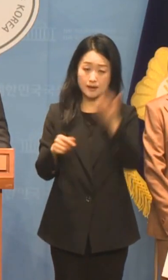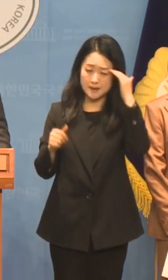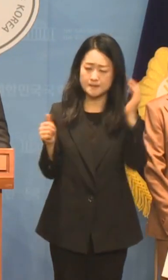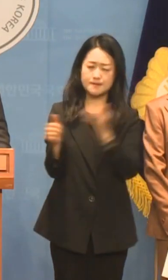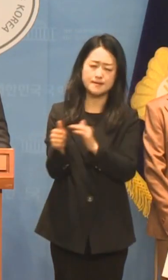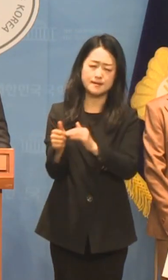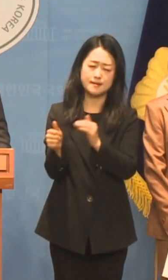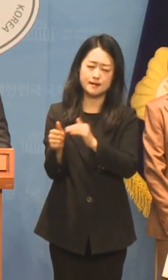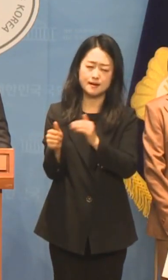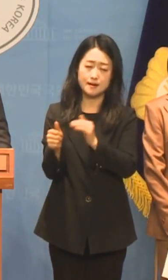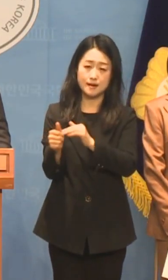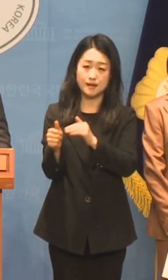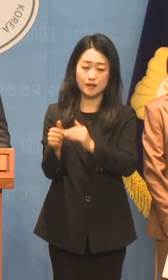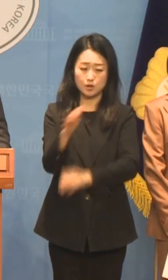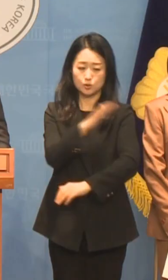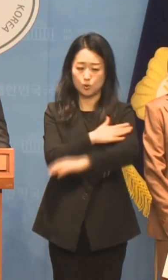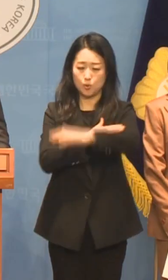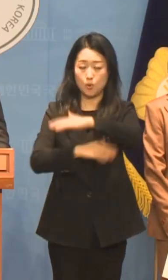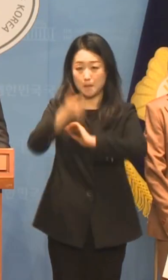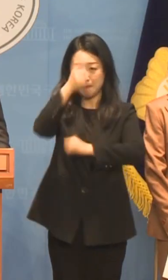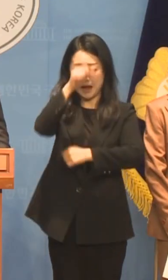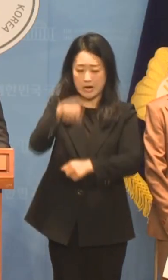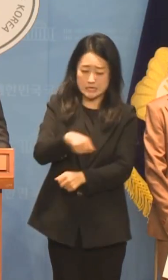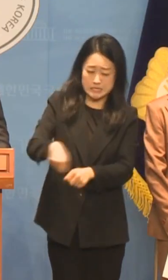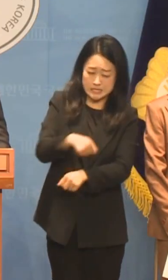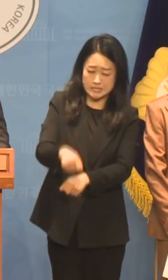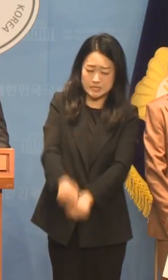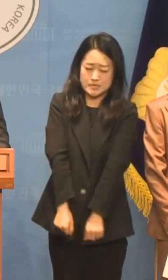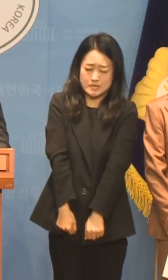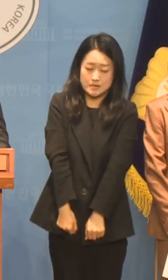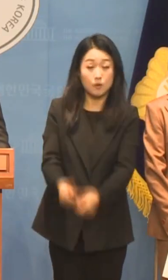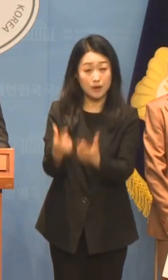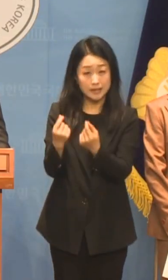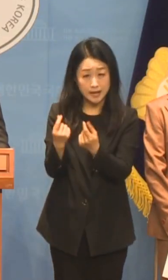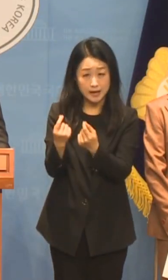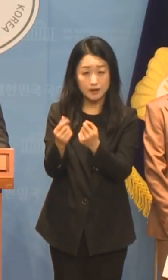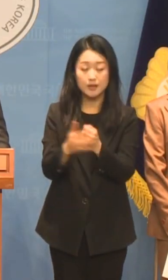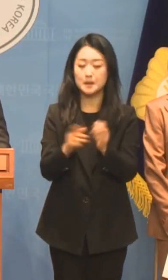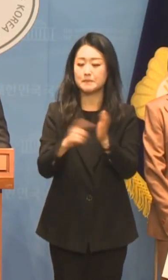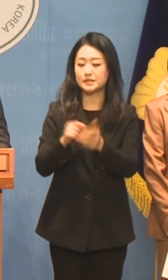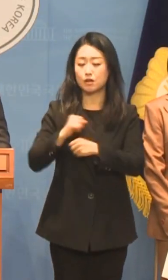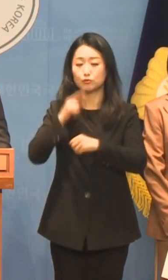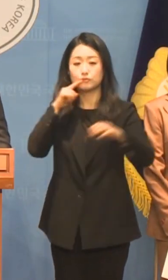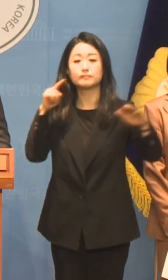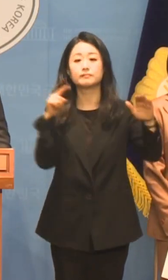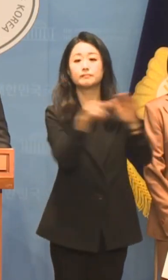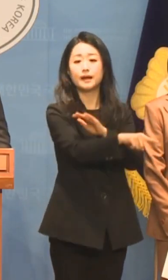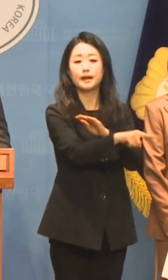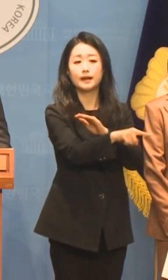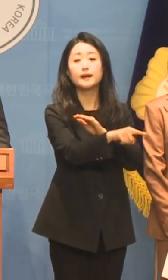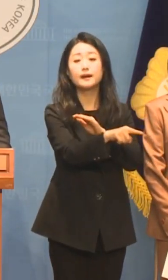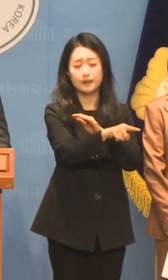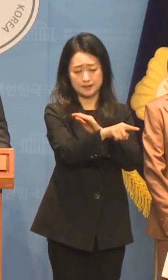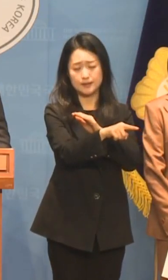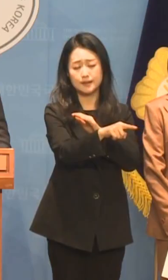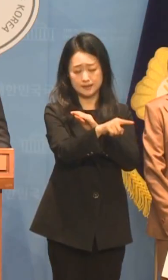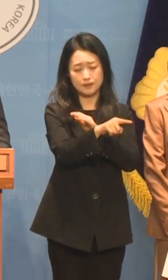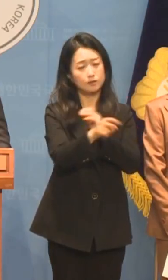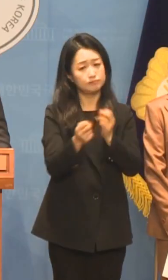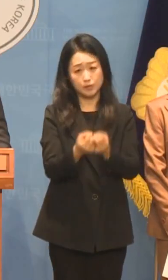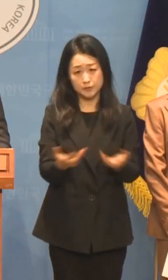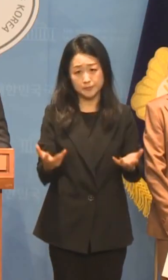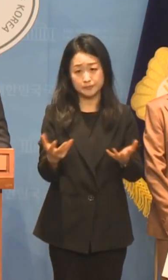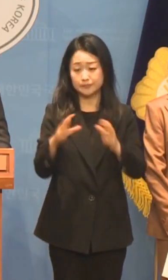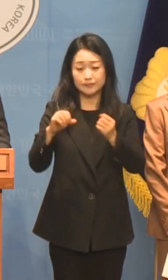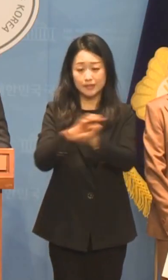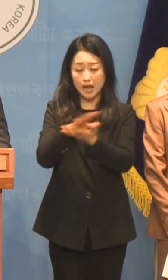없도록 손발을 꽁꽁 묶어놓은 것입니다. 결국 비상계엄이라는 극단적 상황까지 몰아갔고